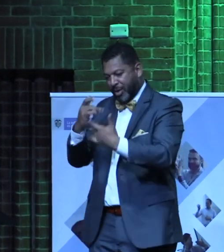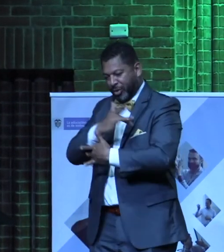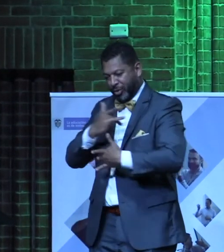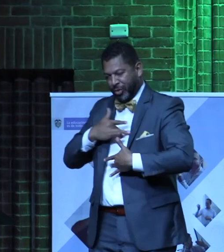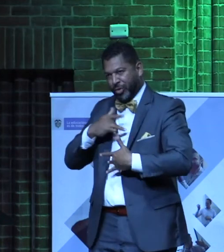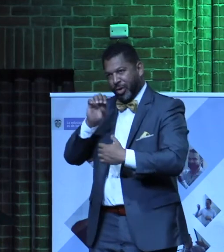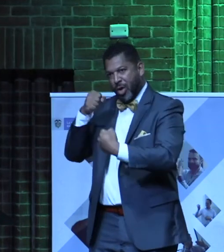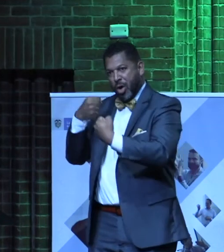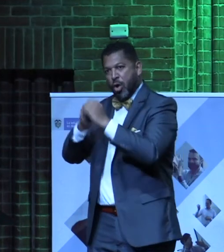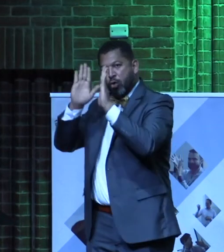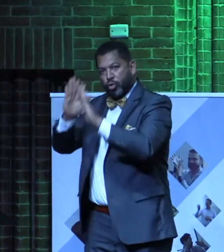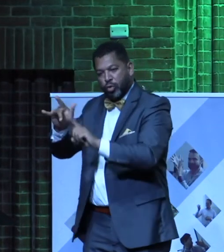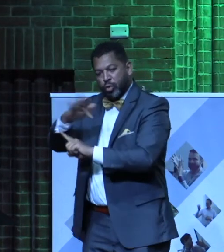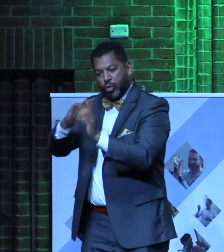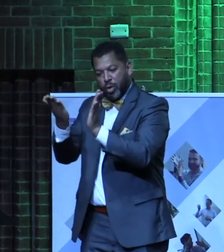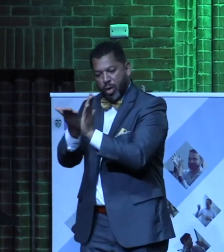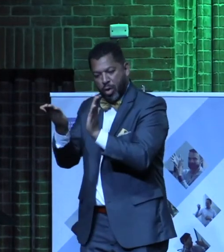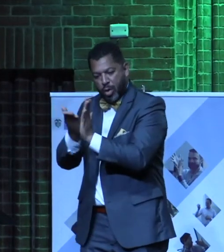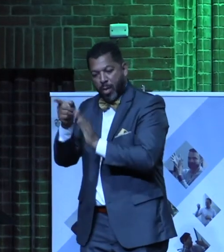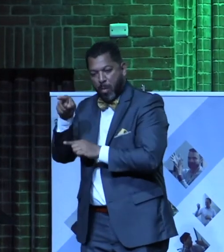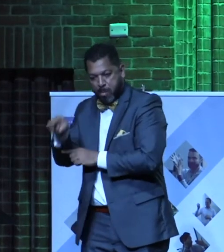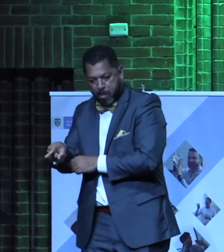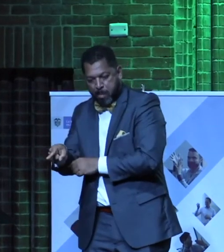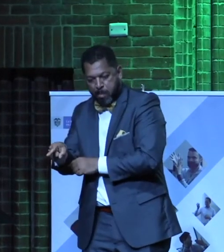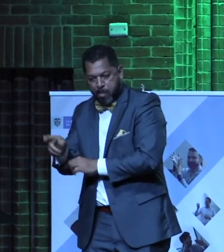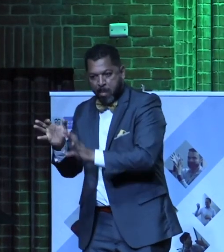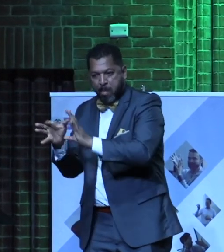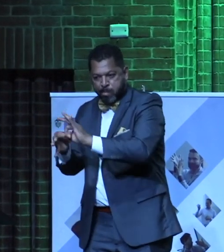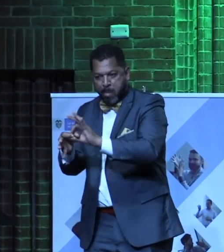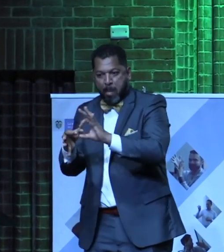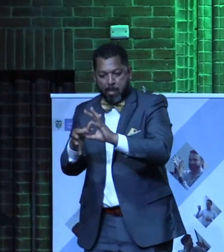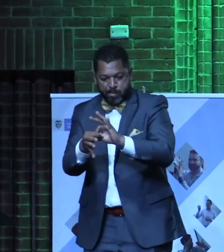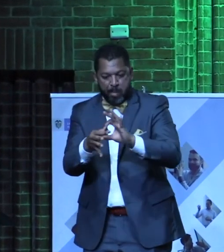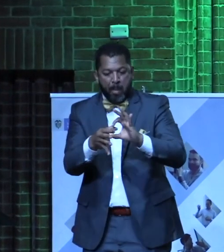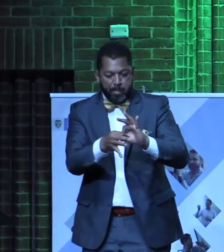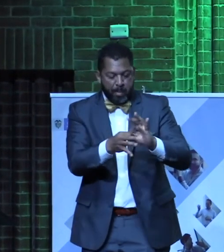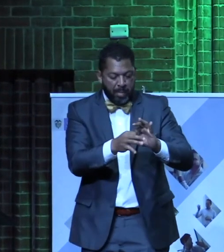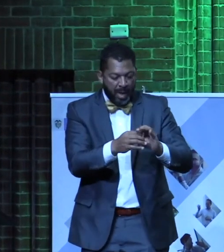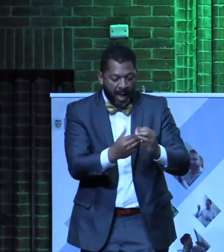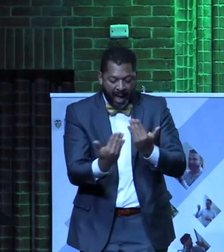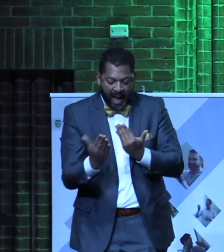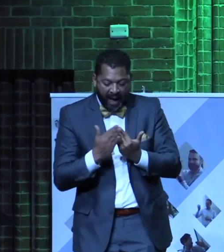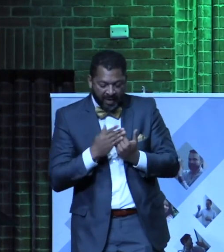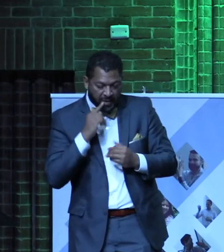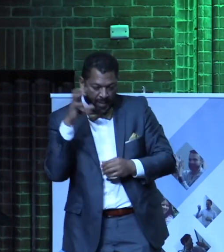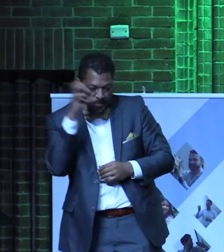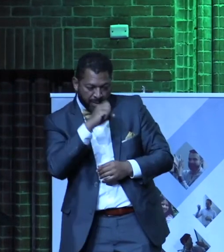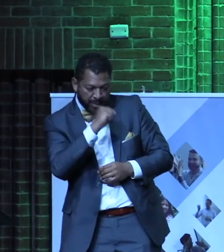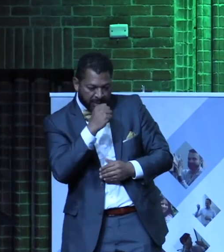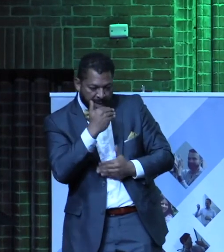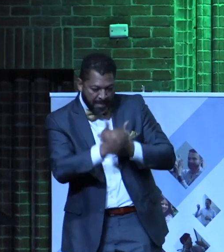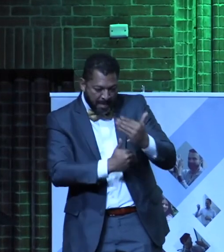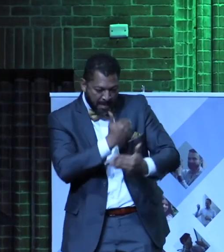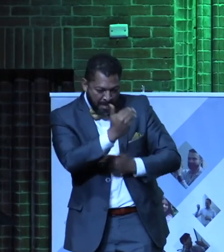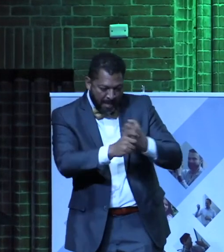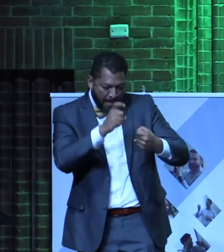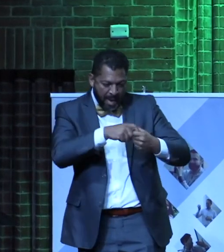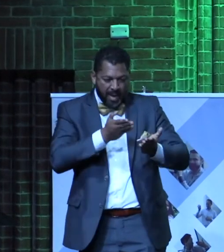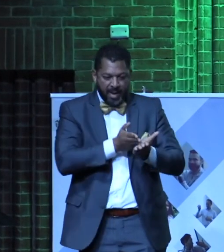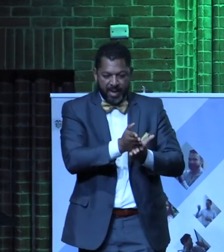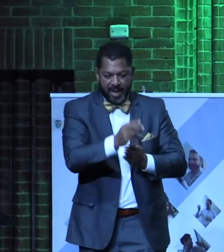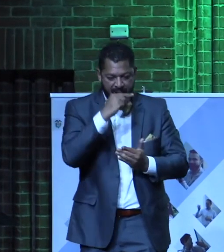alianza con el sector educativo nos prende las alertas frente a cómo va a ser la permanencia y la transición de esos niños y